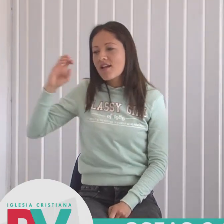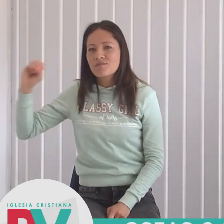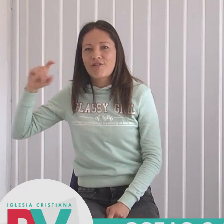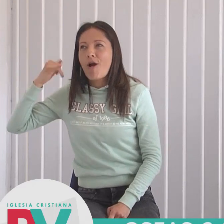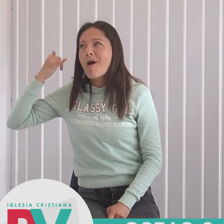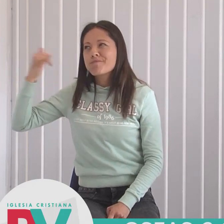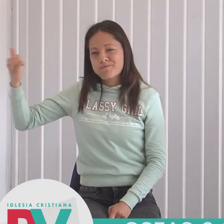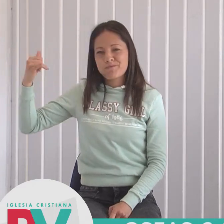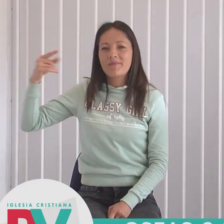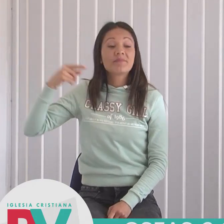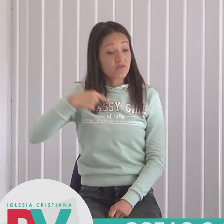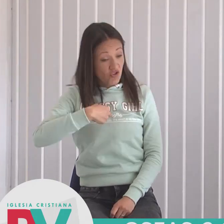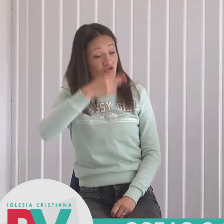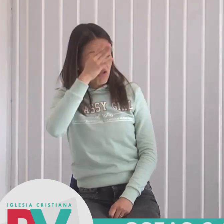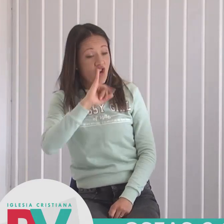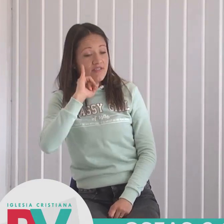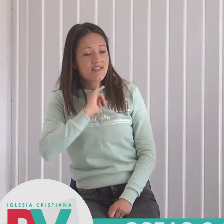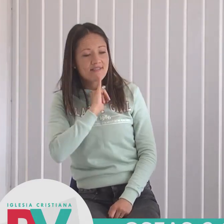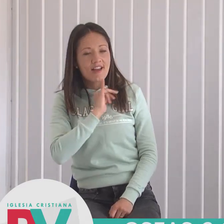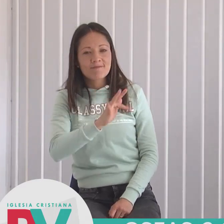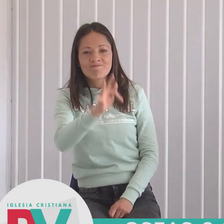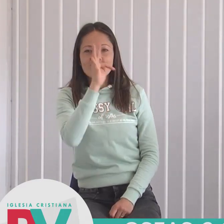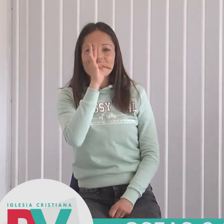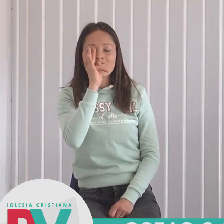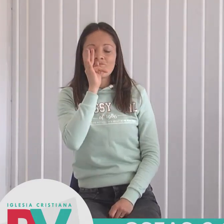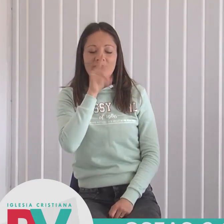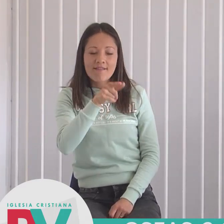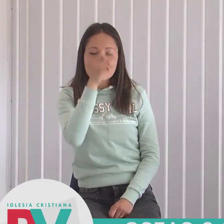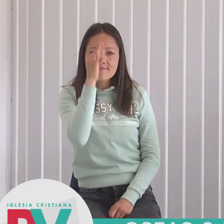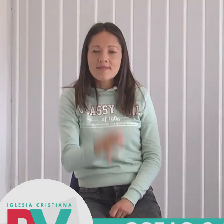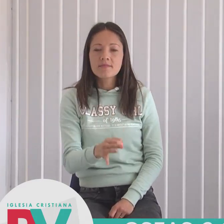Israel y les juró que así será.